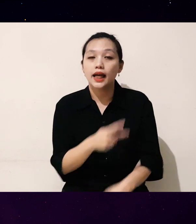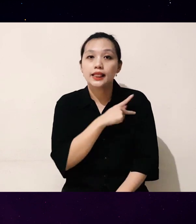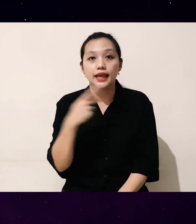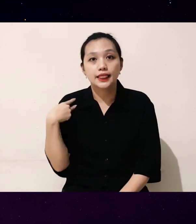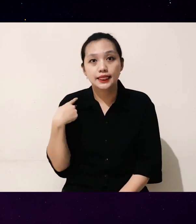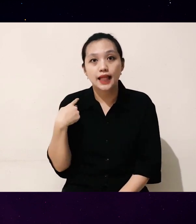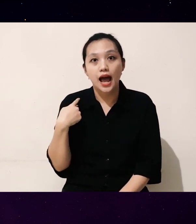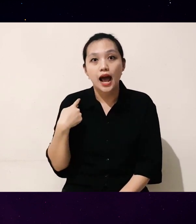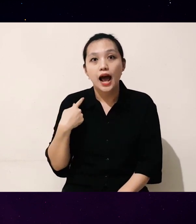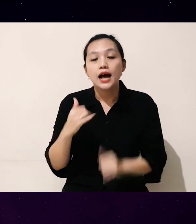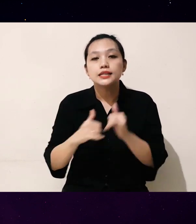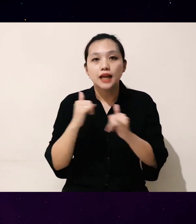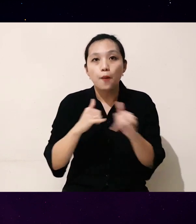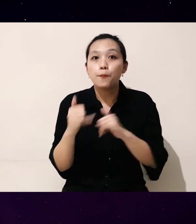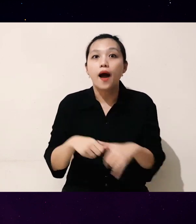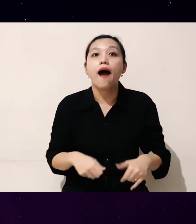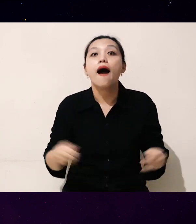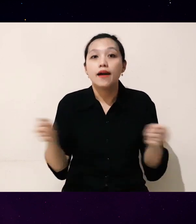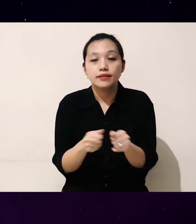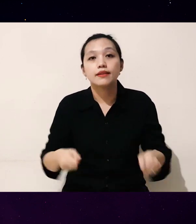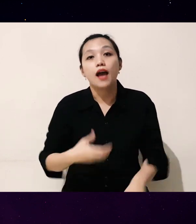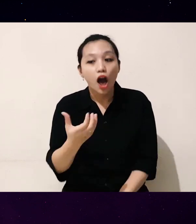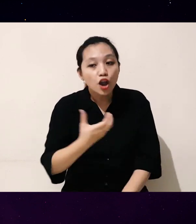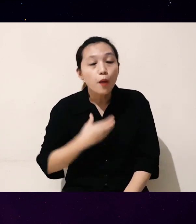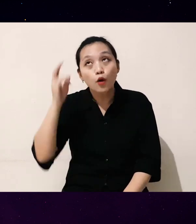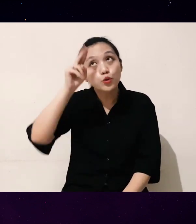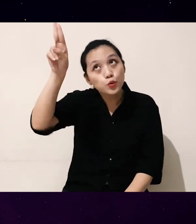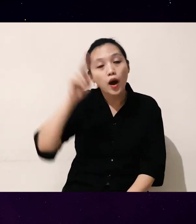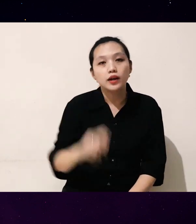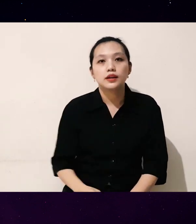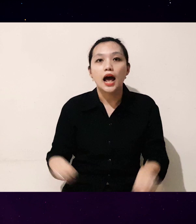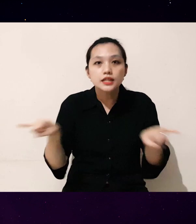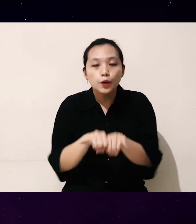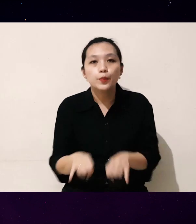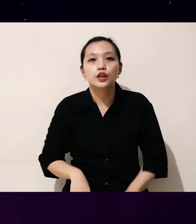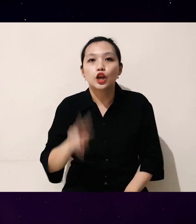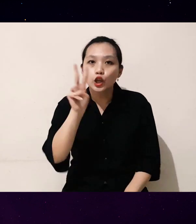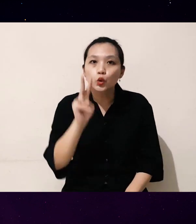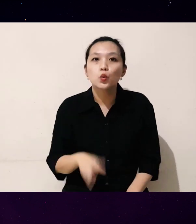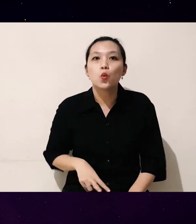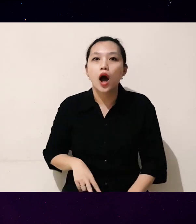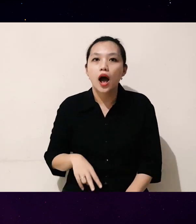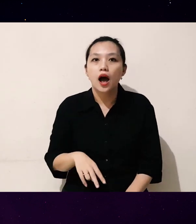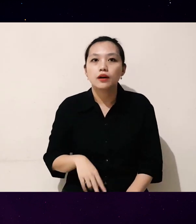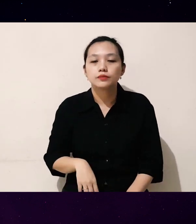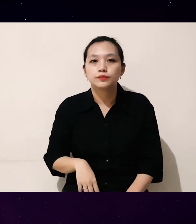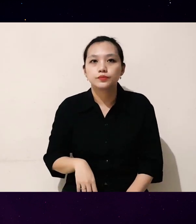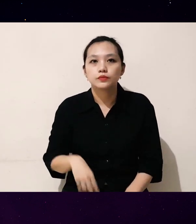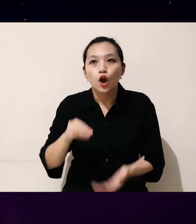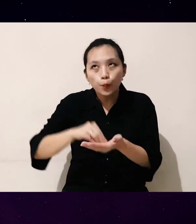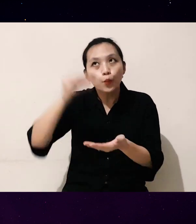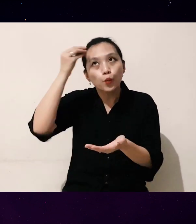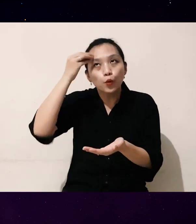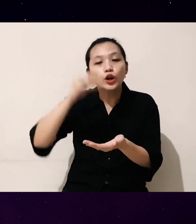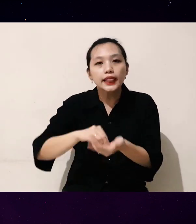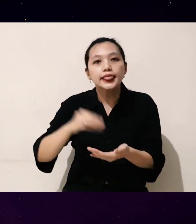akan sinkronisasi dengan kuasa dan pekerjaan Tuhan dalam kehidupan kita. Dan itulah yang terjadi pada